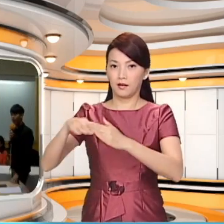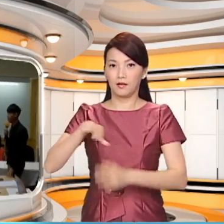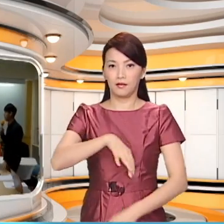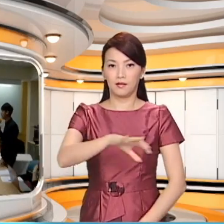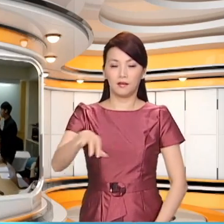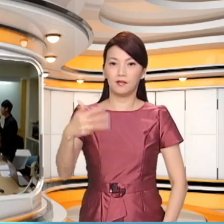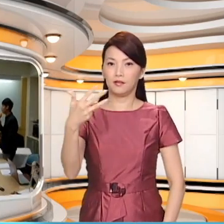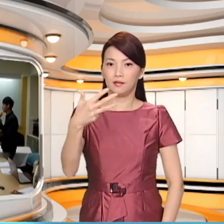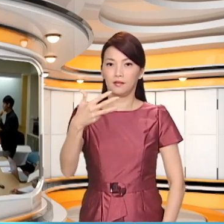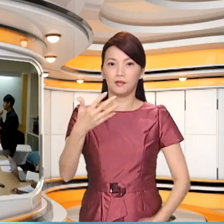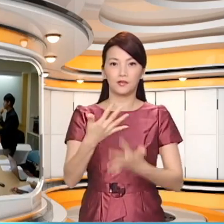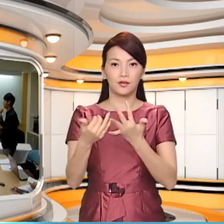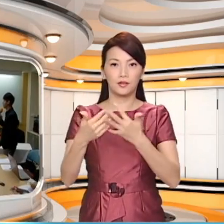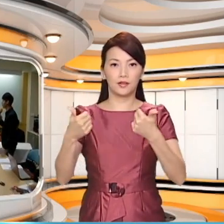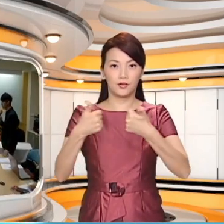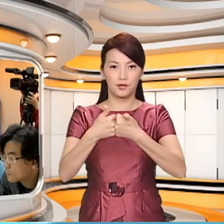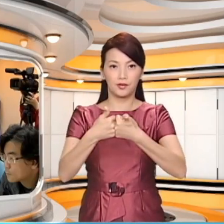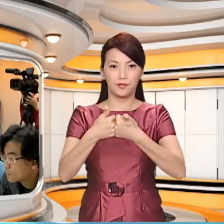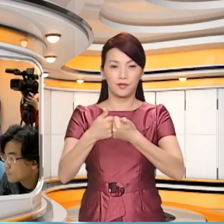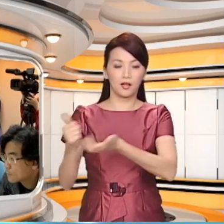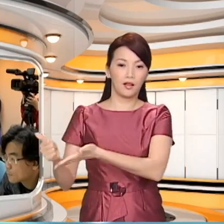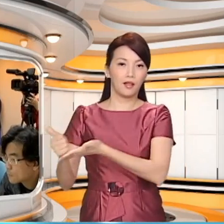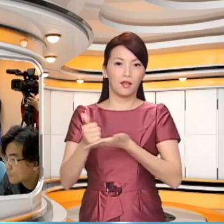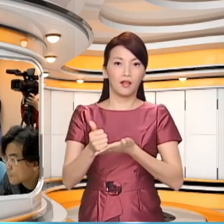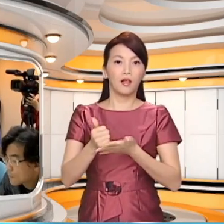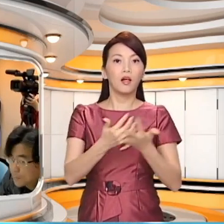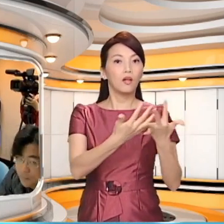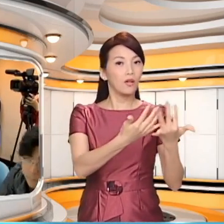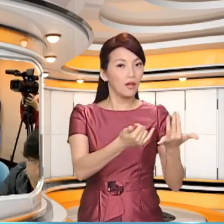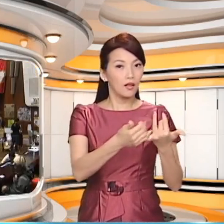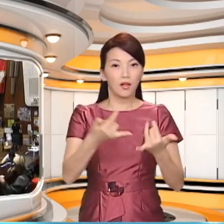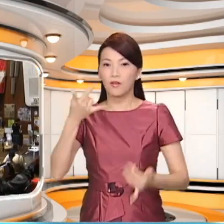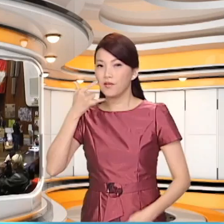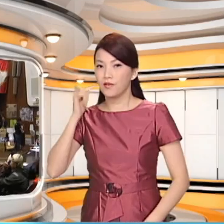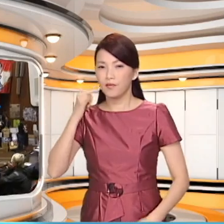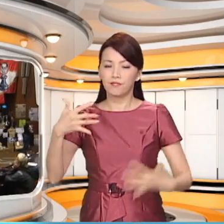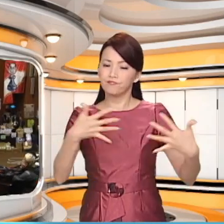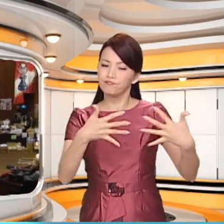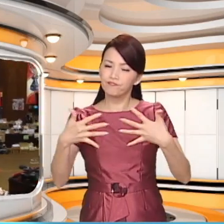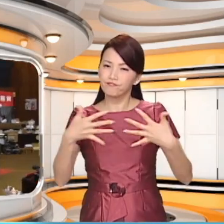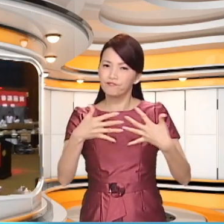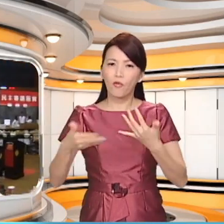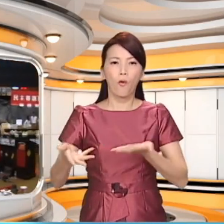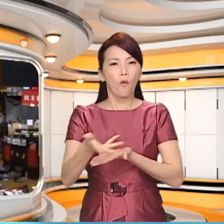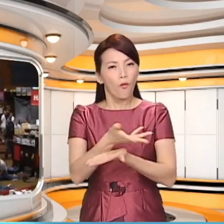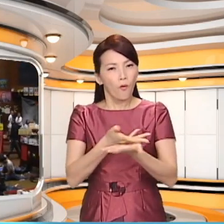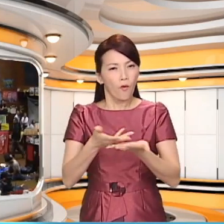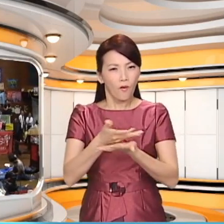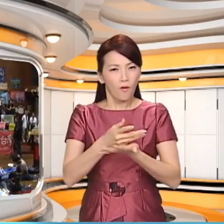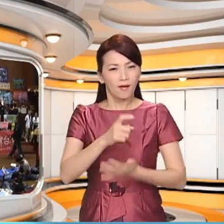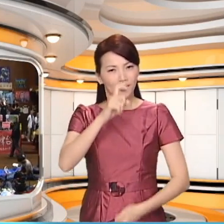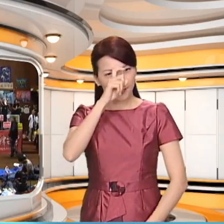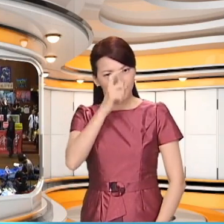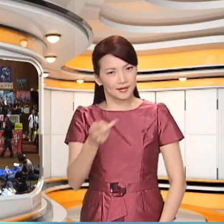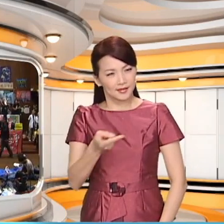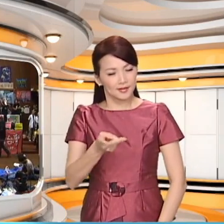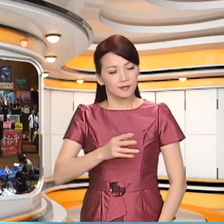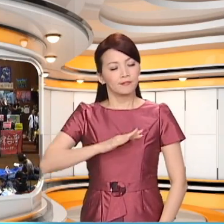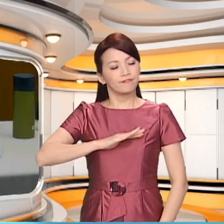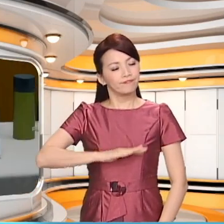话，邀请了学生跟家长来互相沟通，希望双方能够理解彼此所担忧的事情。来看